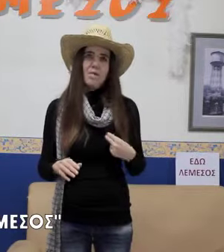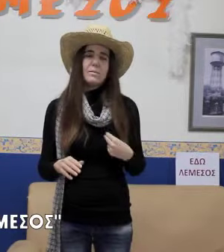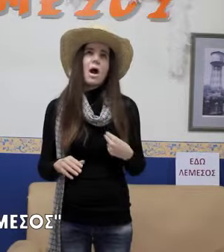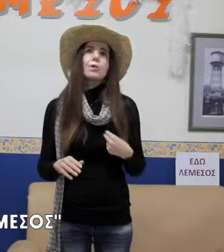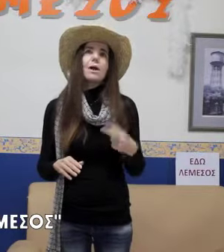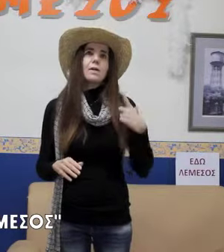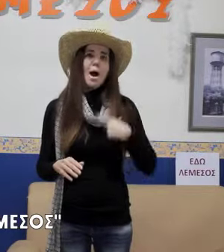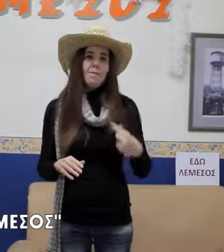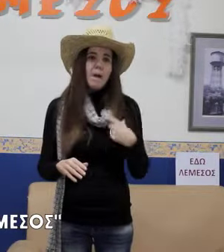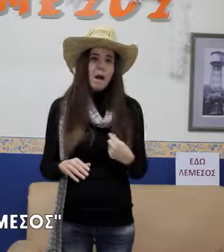Διοικητικού Συμβουλίου.